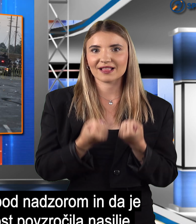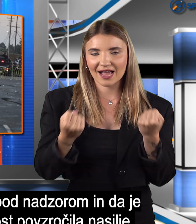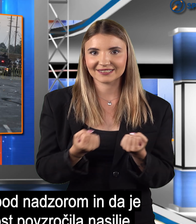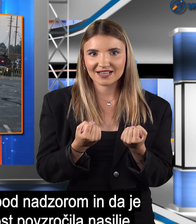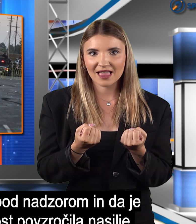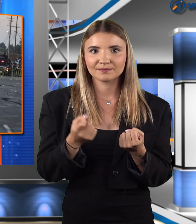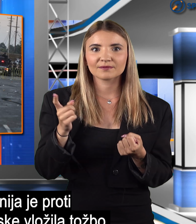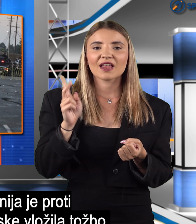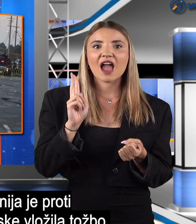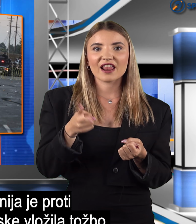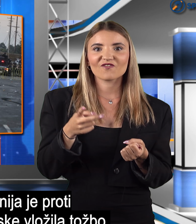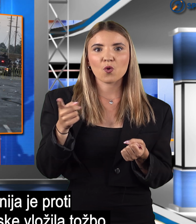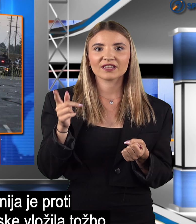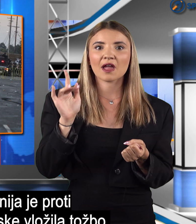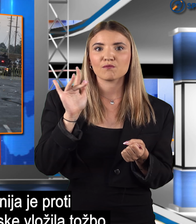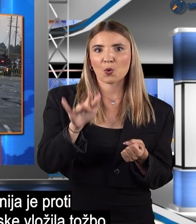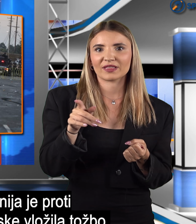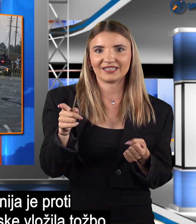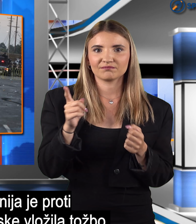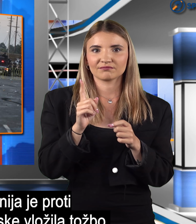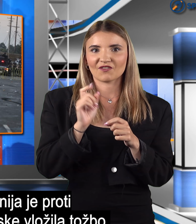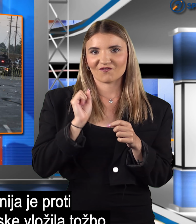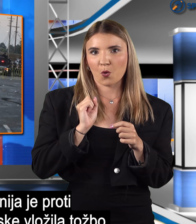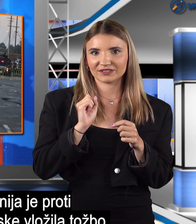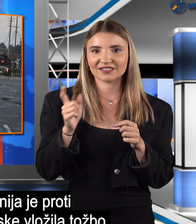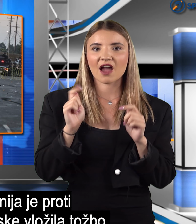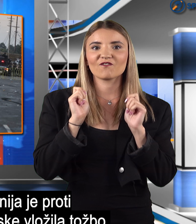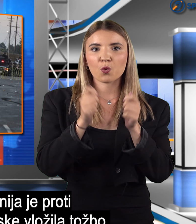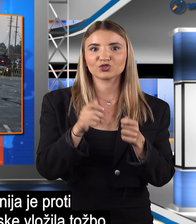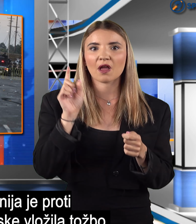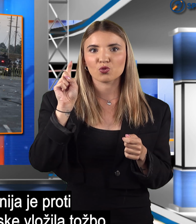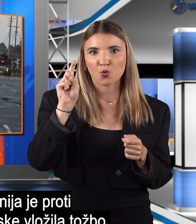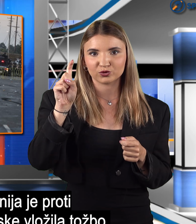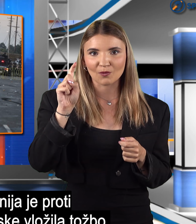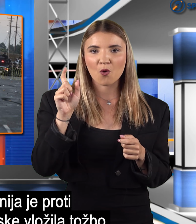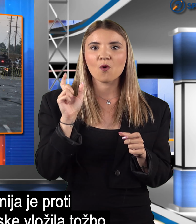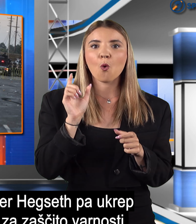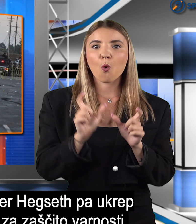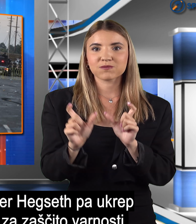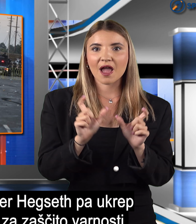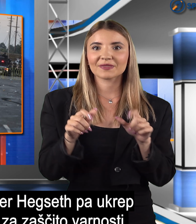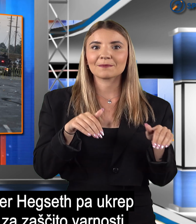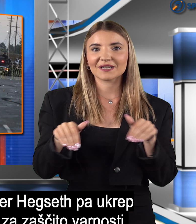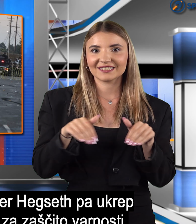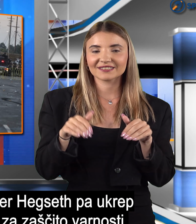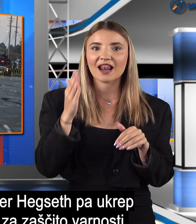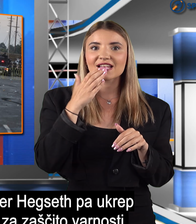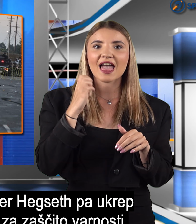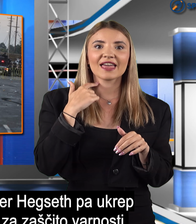nasilje. Kalifornija je proti napotitvi vojske vložila tožbo, obrambni minister Hexet pa